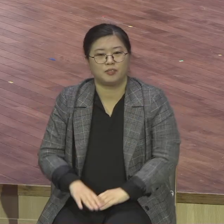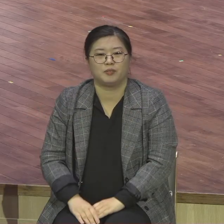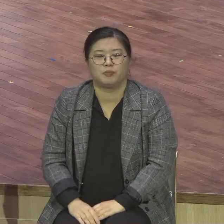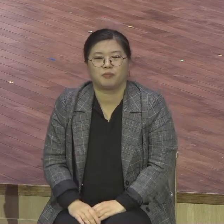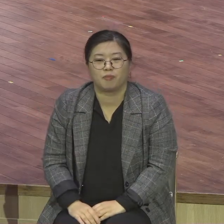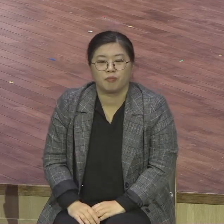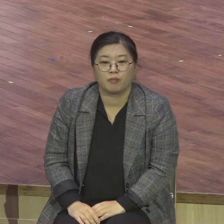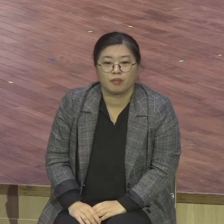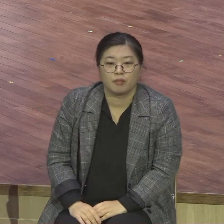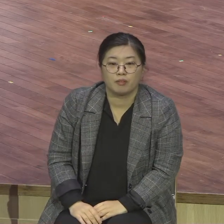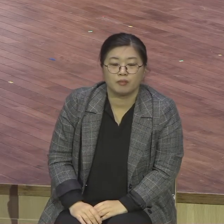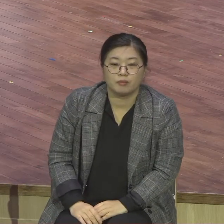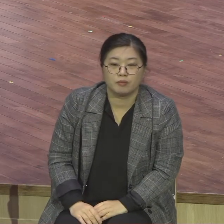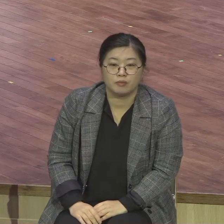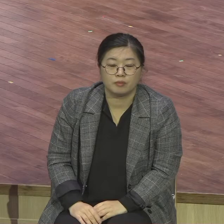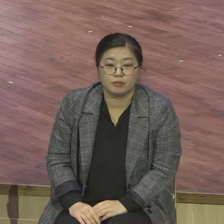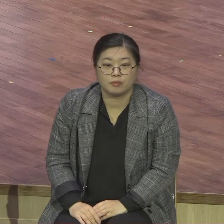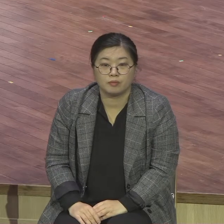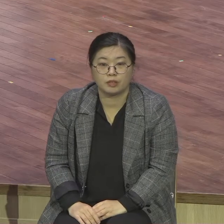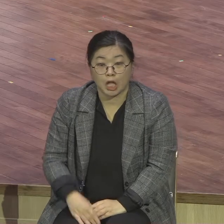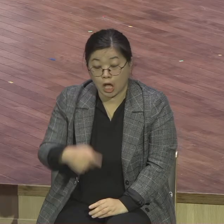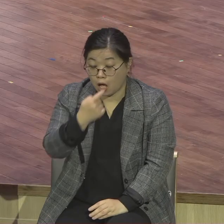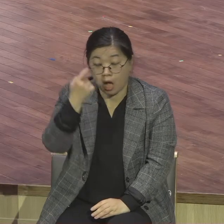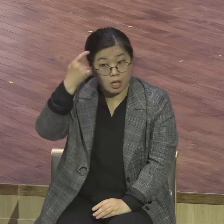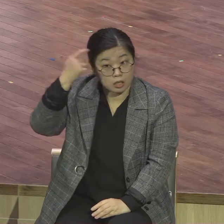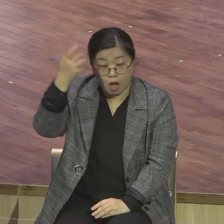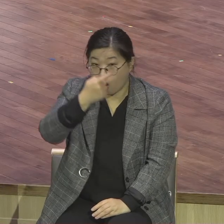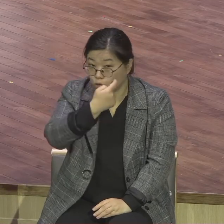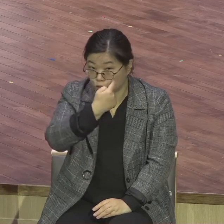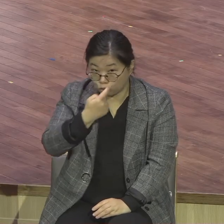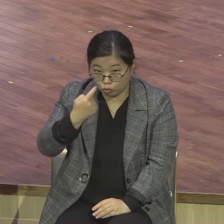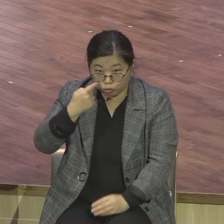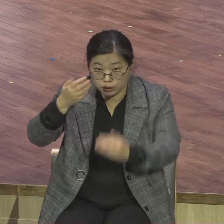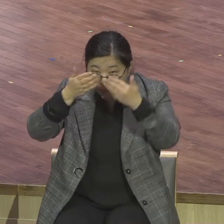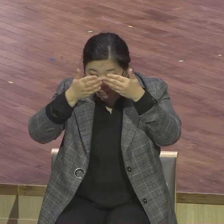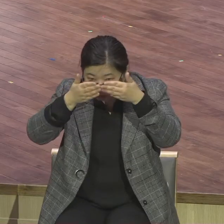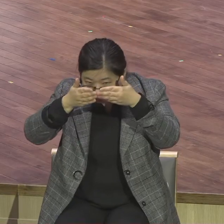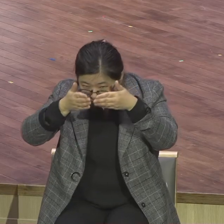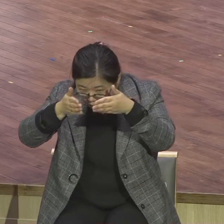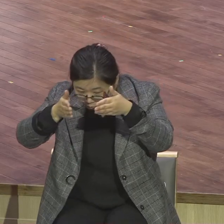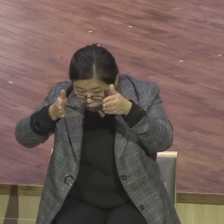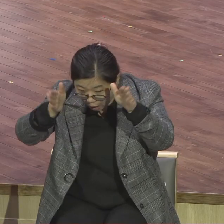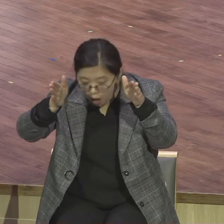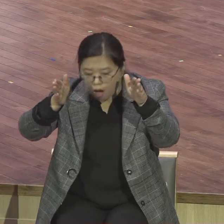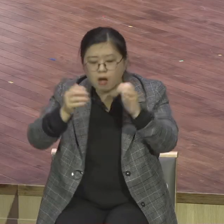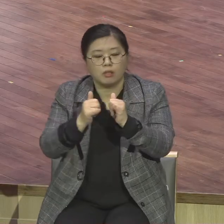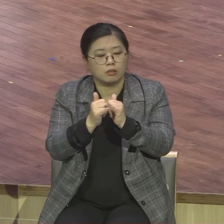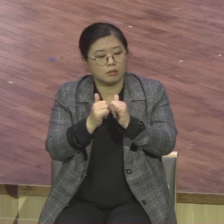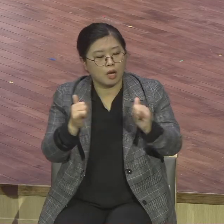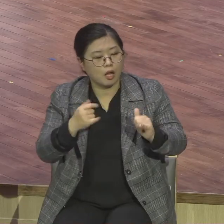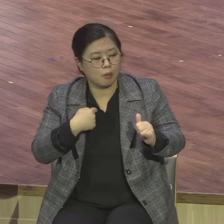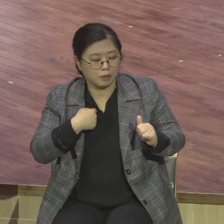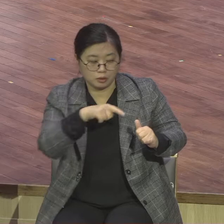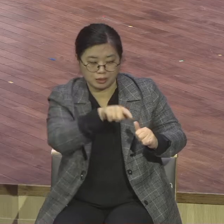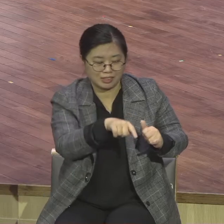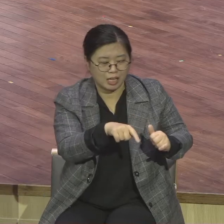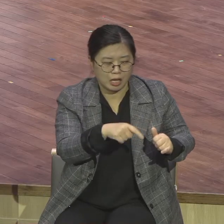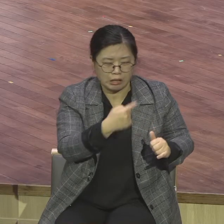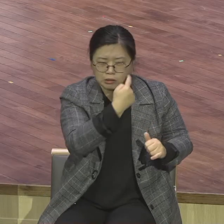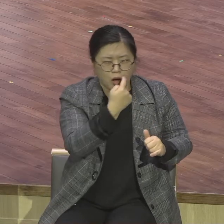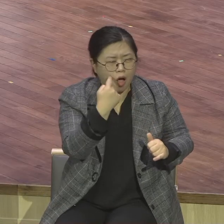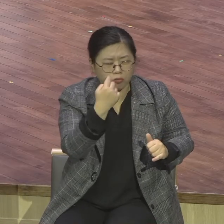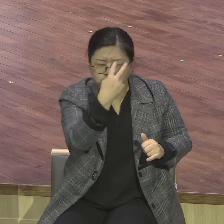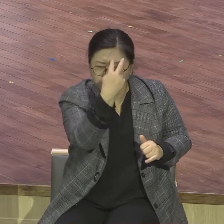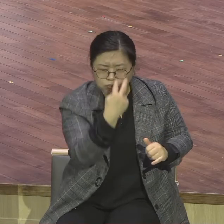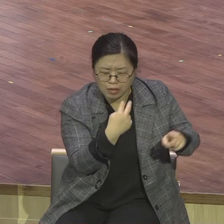때. 그래서 영적인 눈이 열려 있는 사람, 영적으로 해석하는 사람은 다릅니다. 아, 하나님이 내게